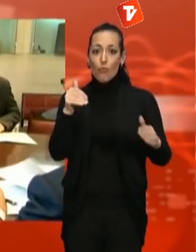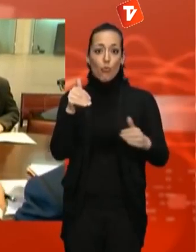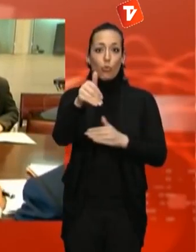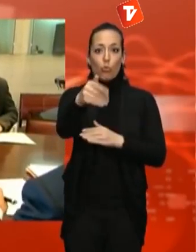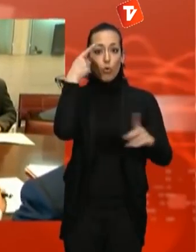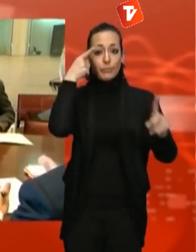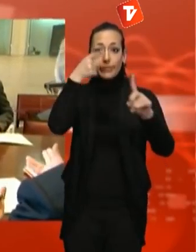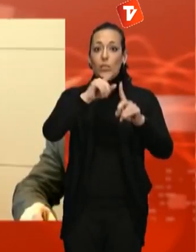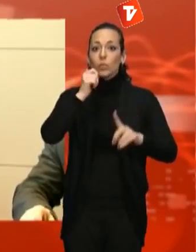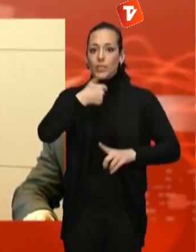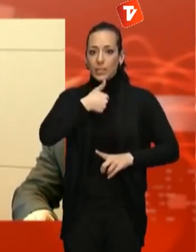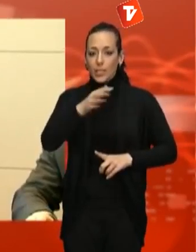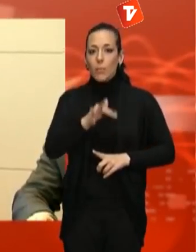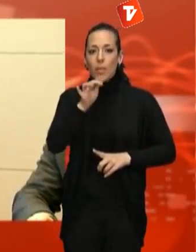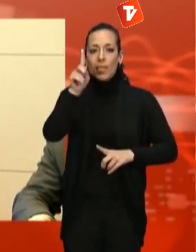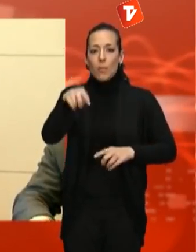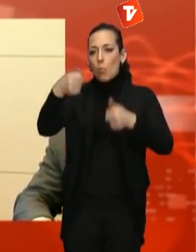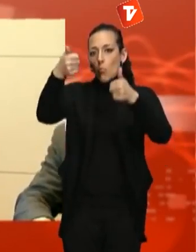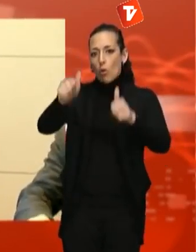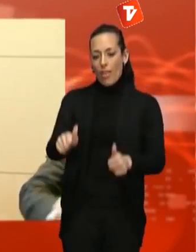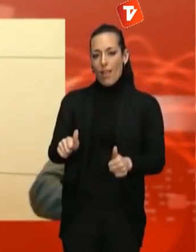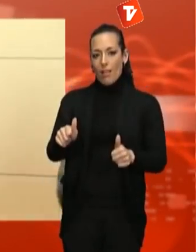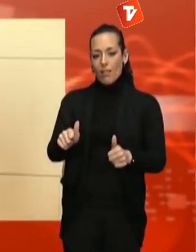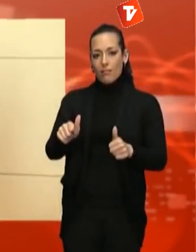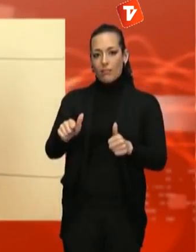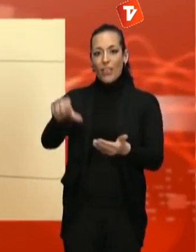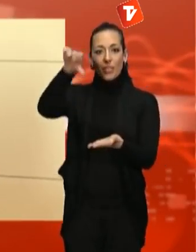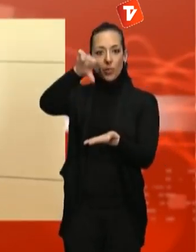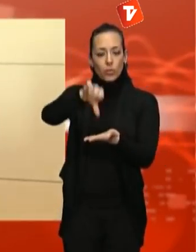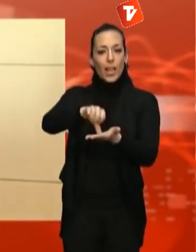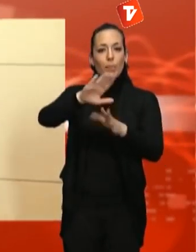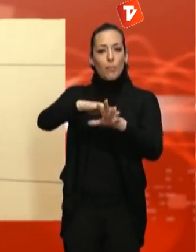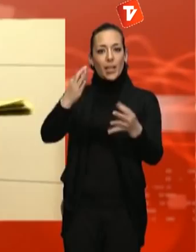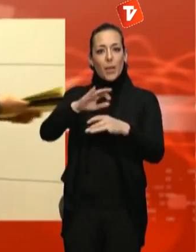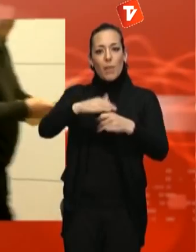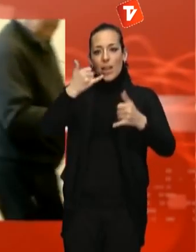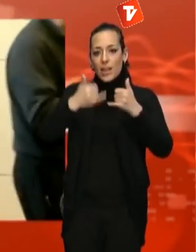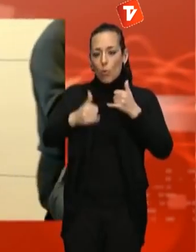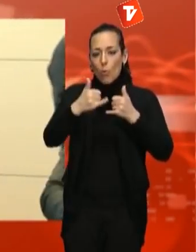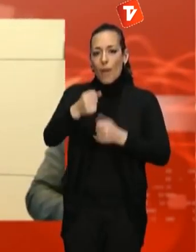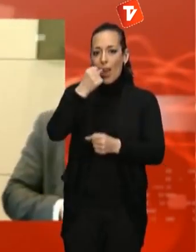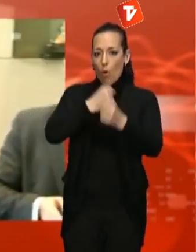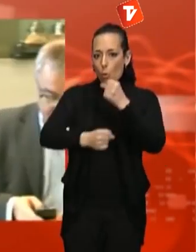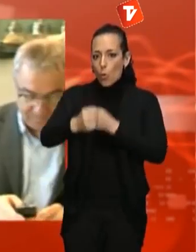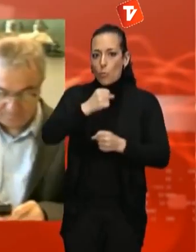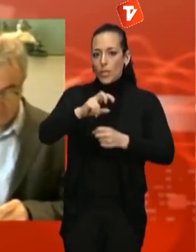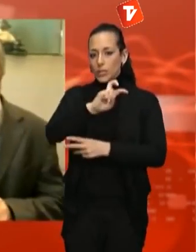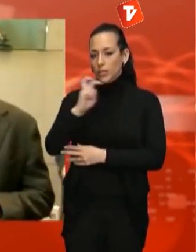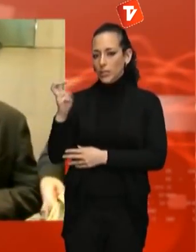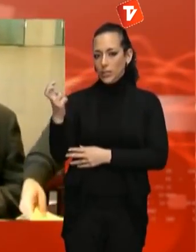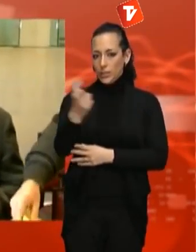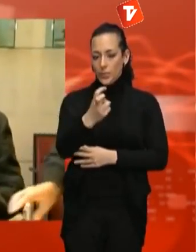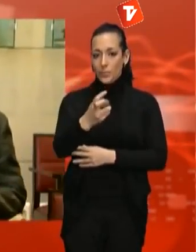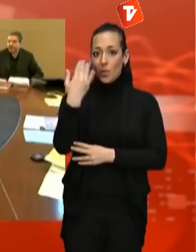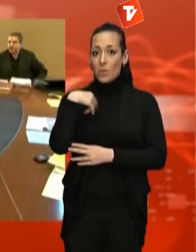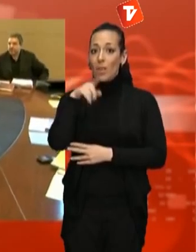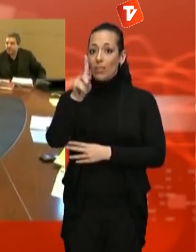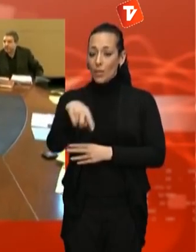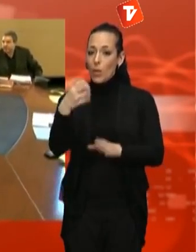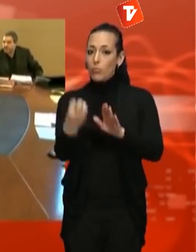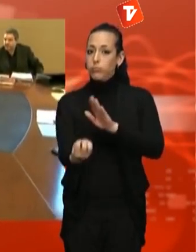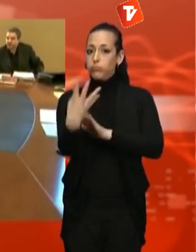repensar el model de ciutat per reactivar l'economia, generar oportunitats, riquesa i ocupació. Així es crearà una comissió dinamitzadora,